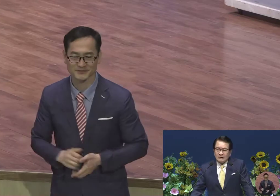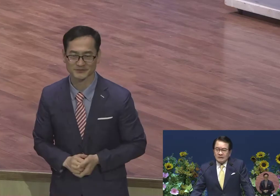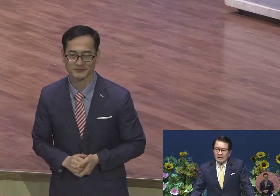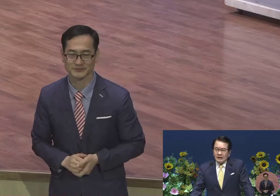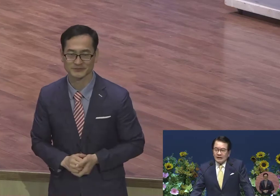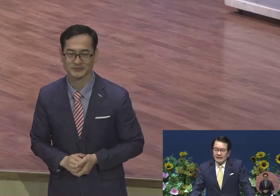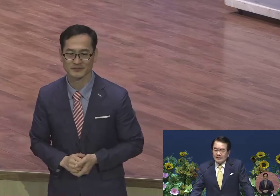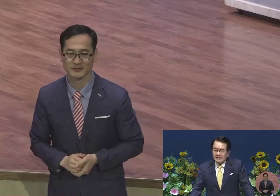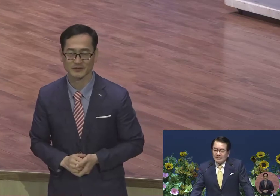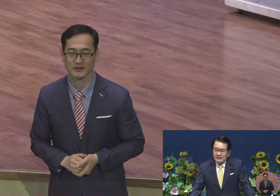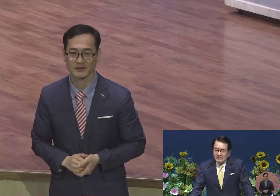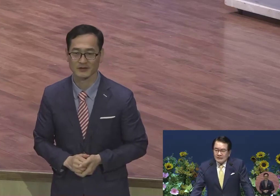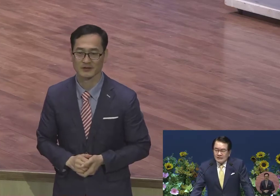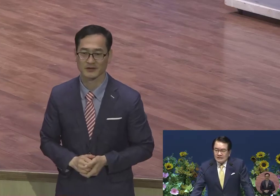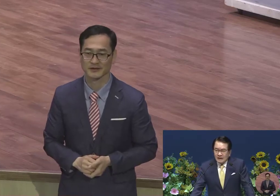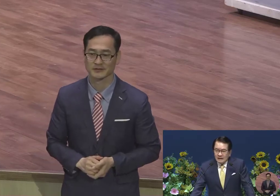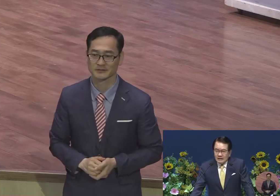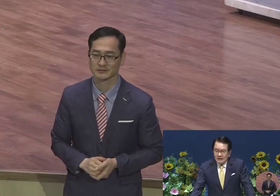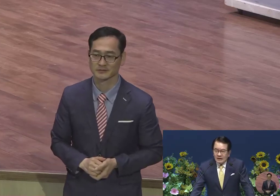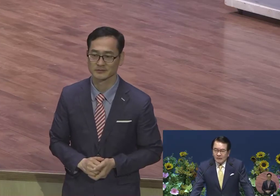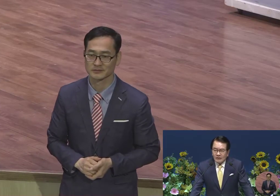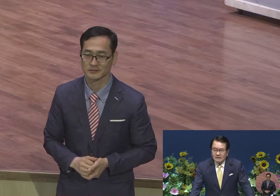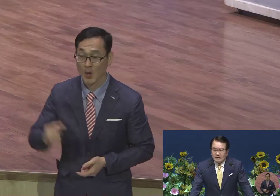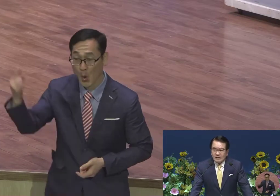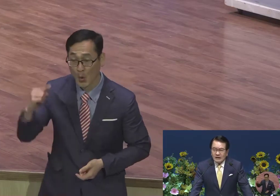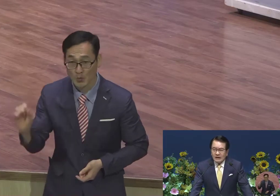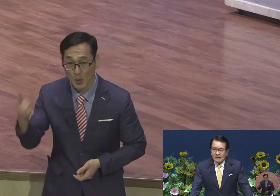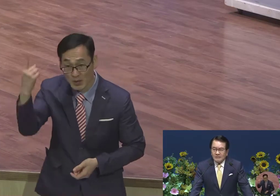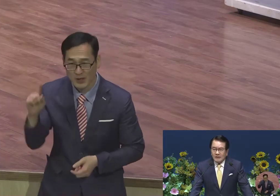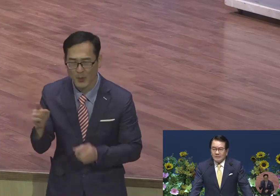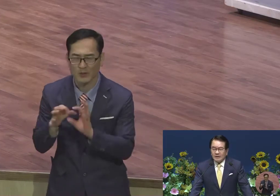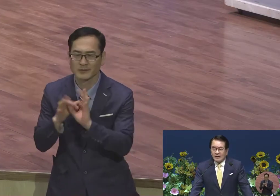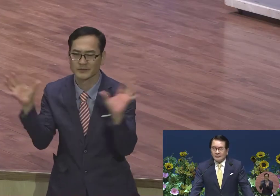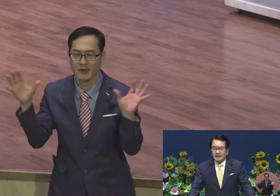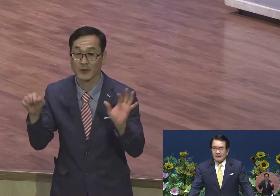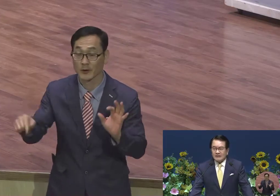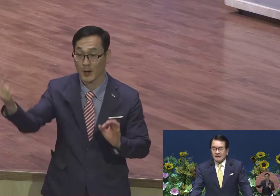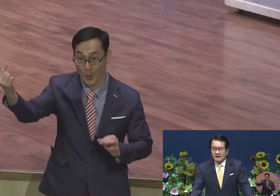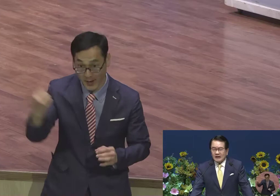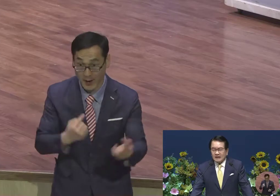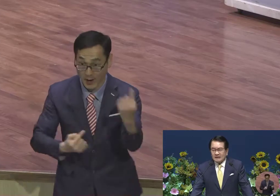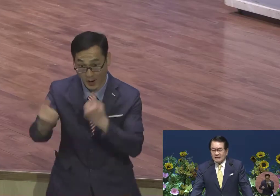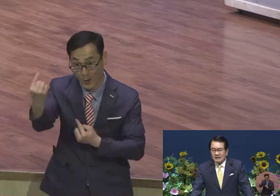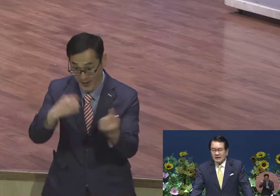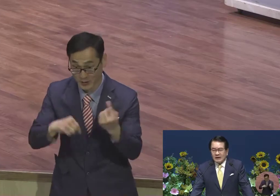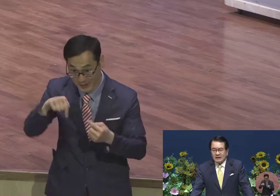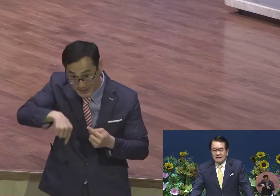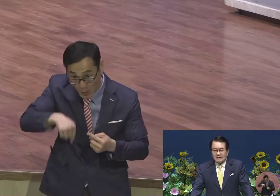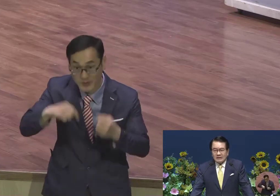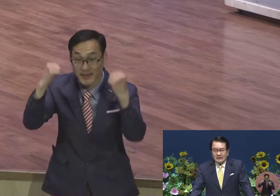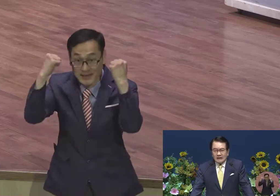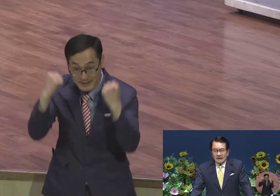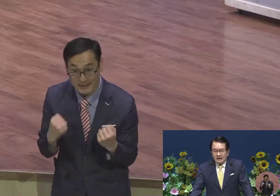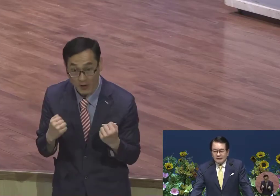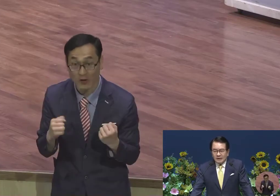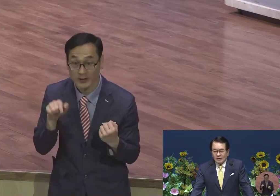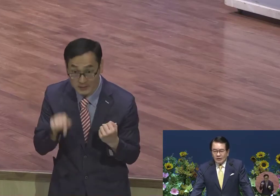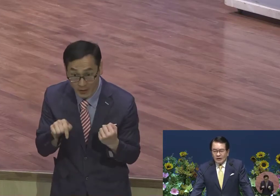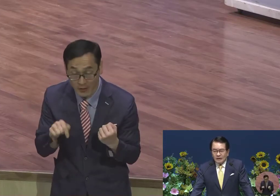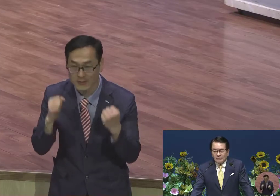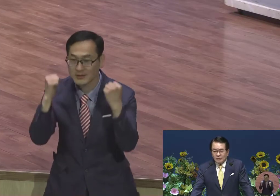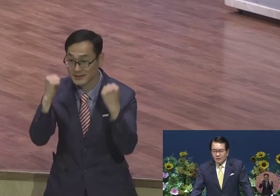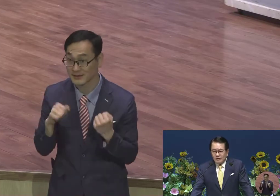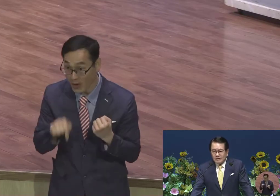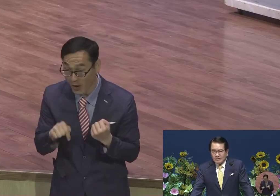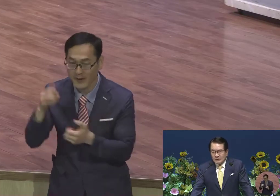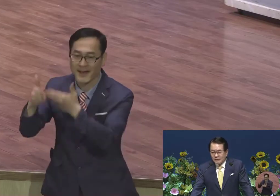오셨든 간에, 이 자리에 나와서 하나님 앞에 예배하는 자리 있다는 자체가 하나님의